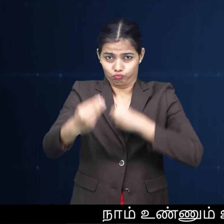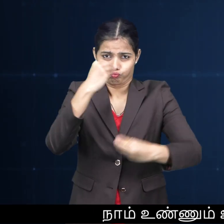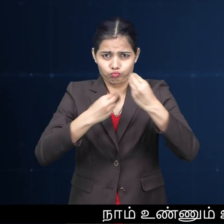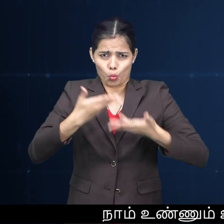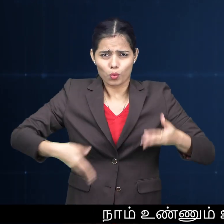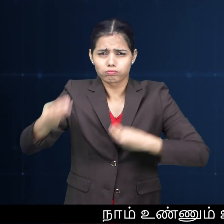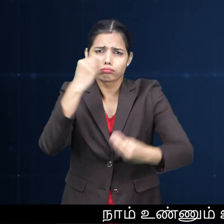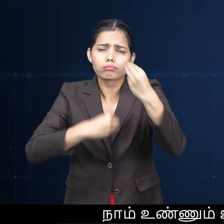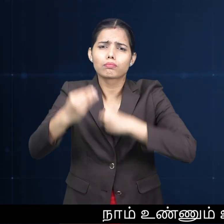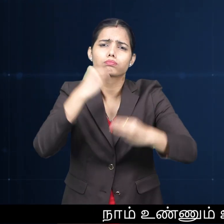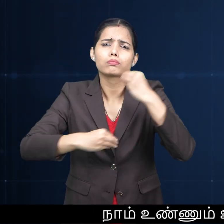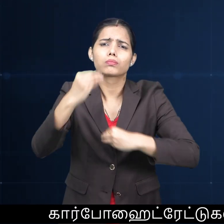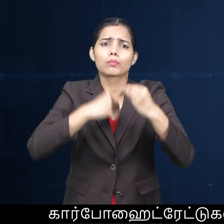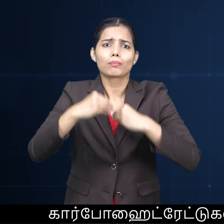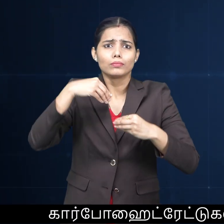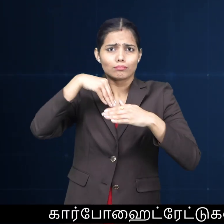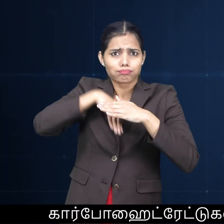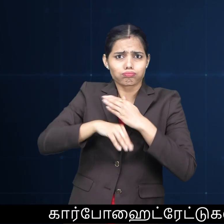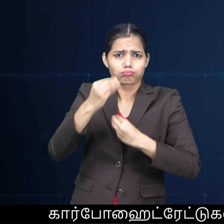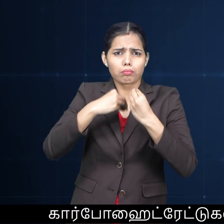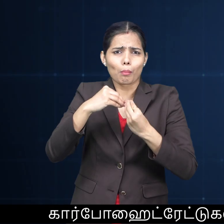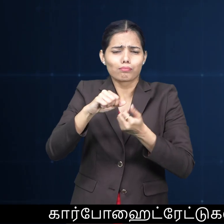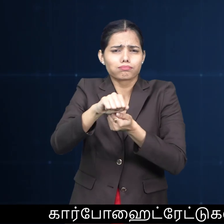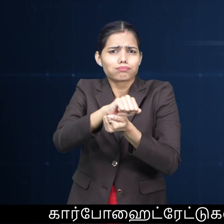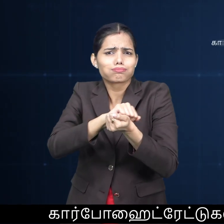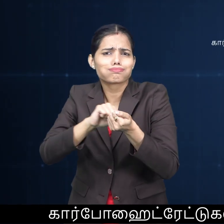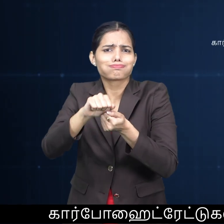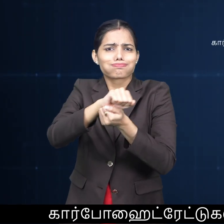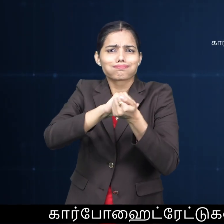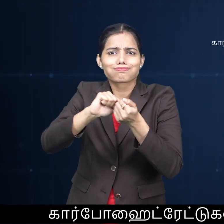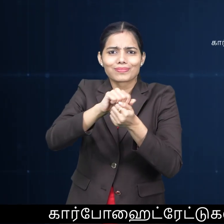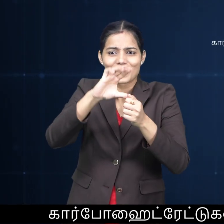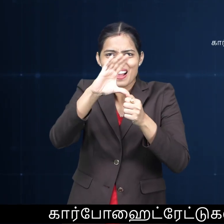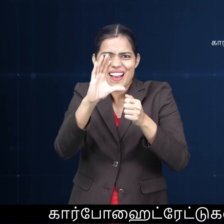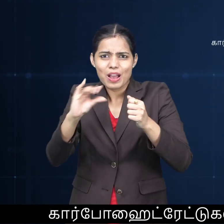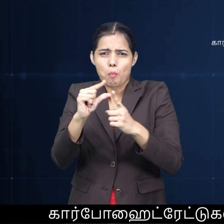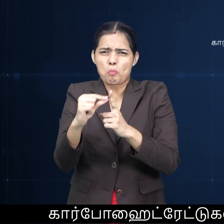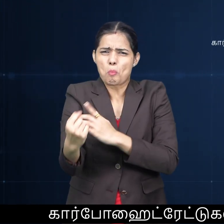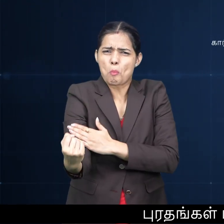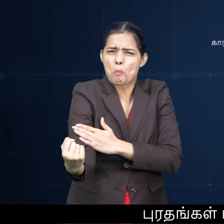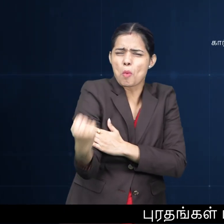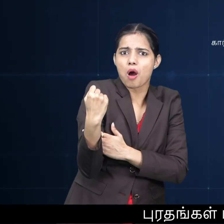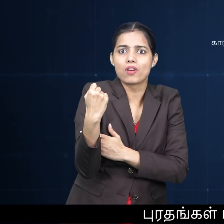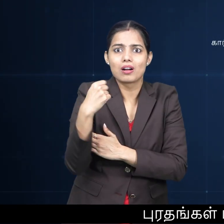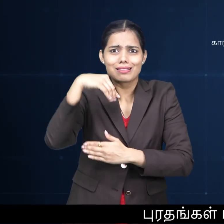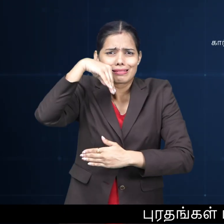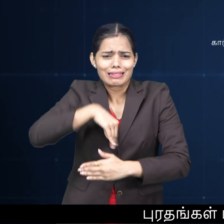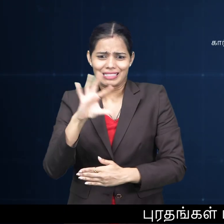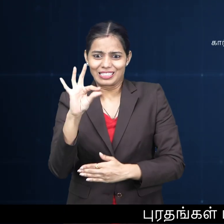நாம் உண்ணும் உணவில் கார்போஹைட்ரேட் அல்லது மாவு சத்துகள், புரதங்கள் மற்றும் கொழுப்புகள்